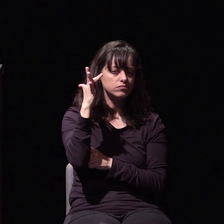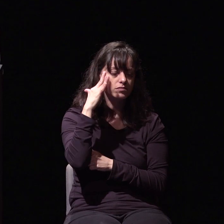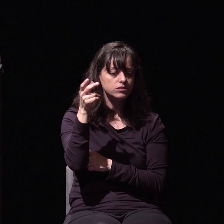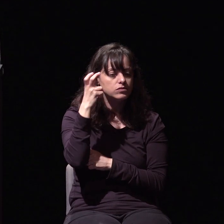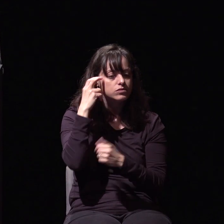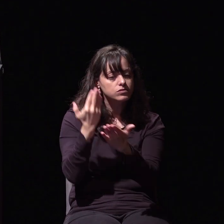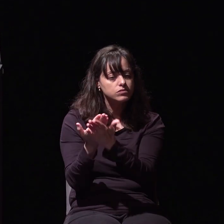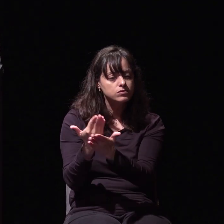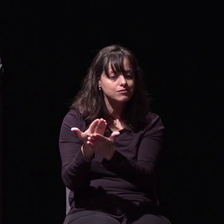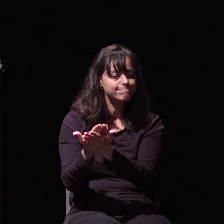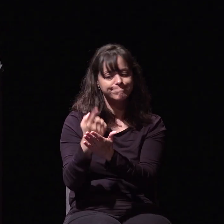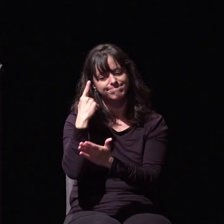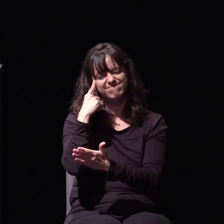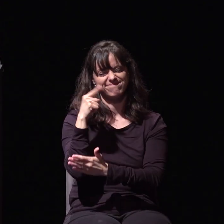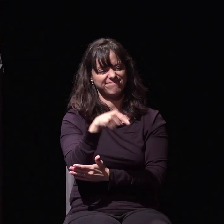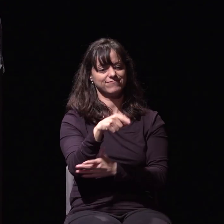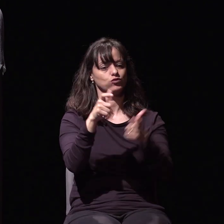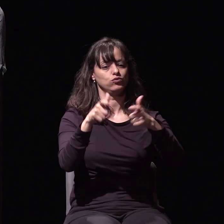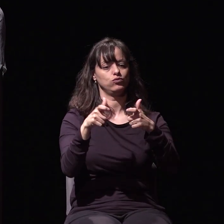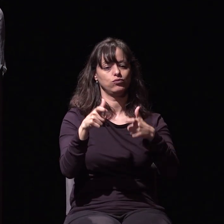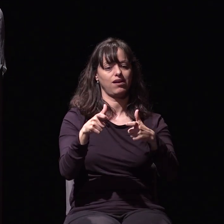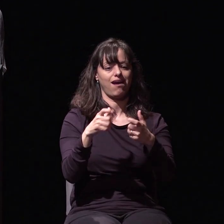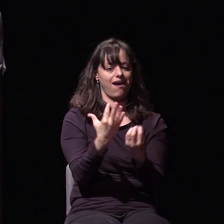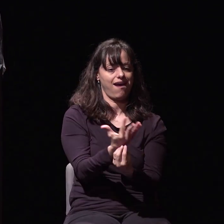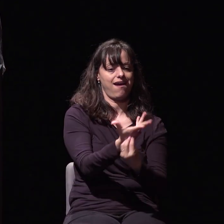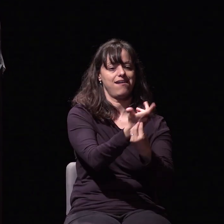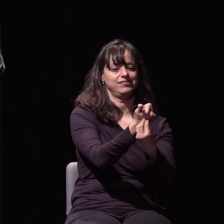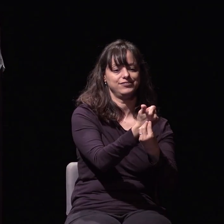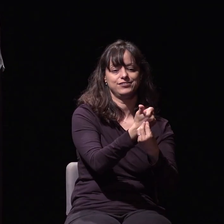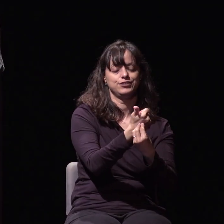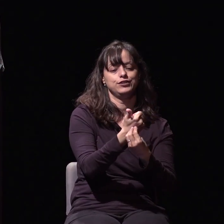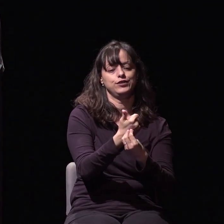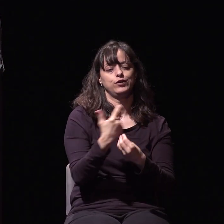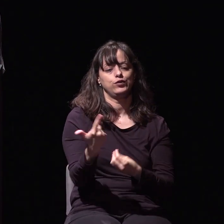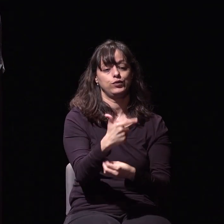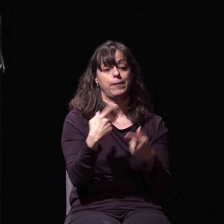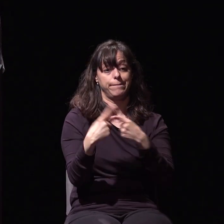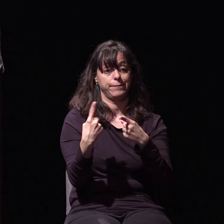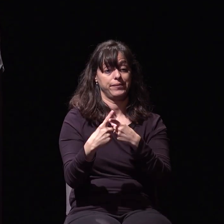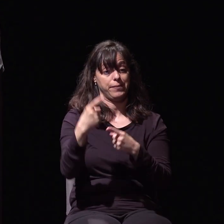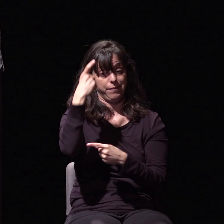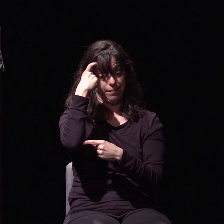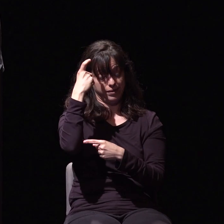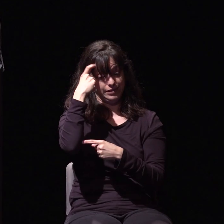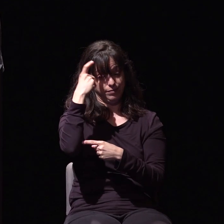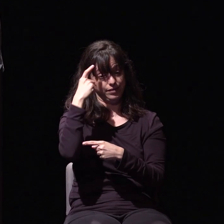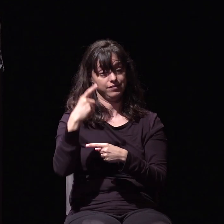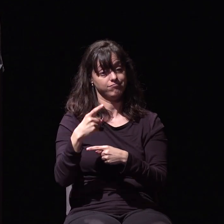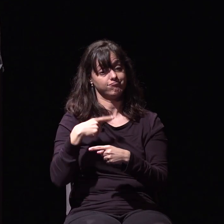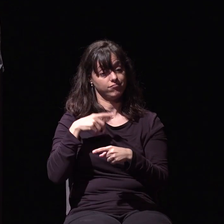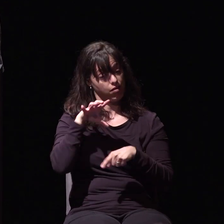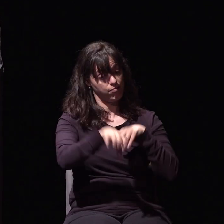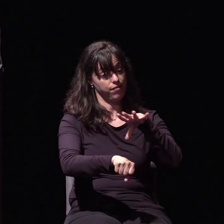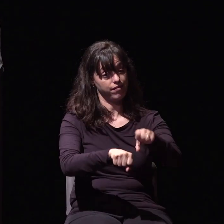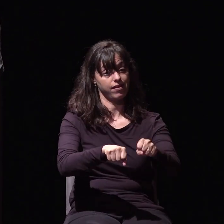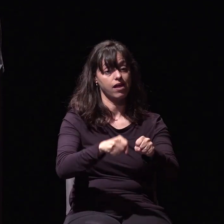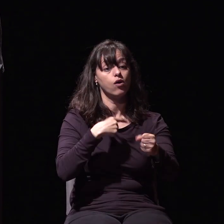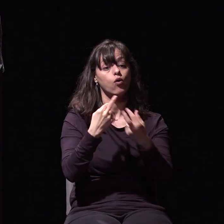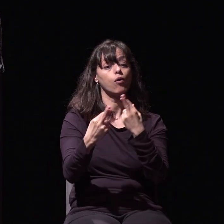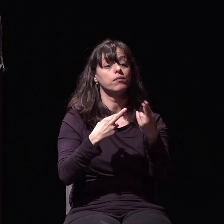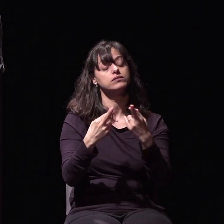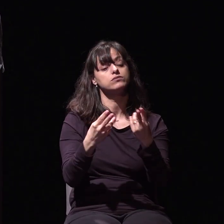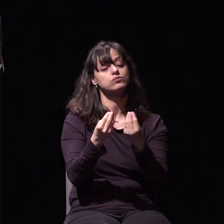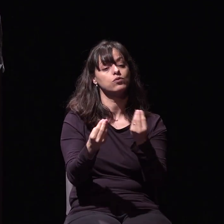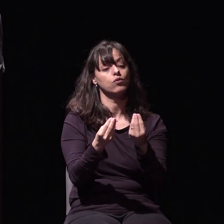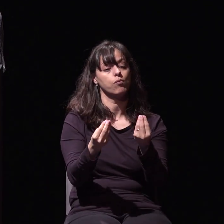com a retomada do espaço de divulgação da arte, pois o pensamento mercantil havia invadido, inclusive, as relações de